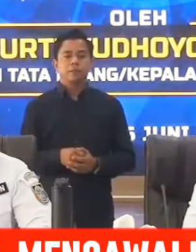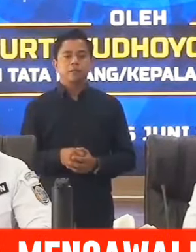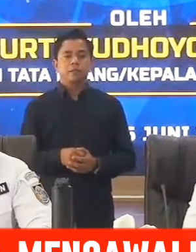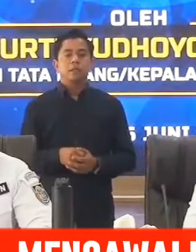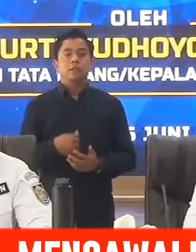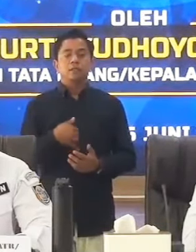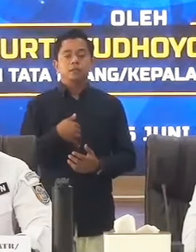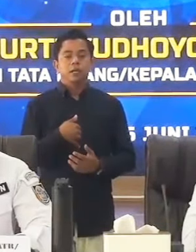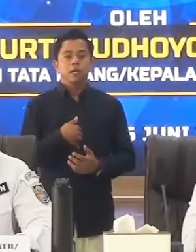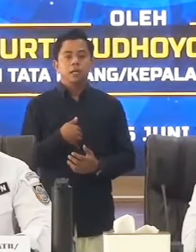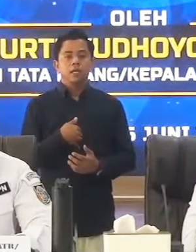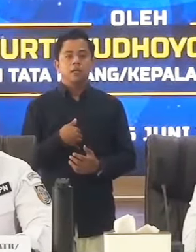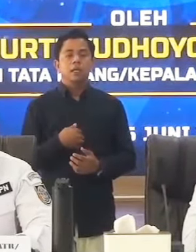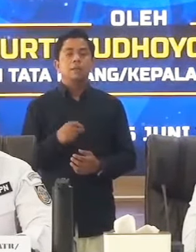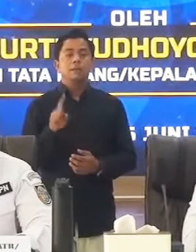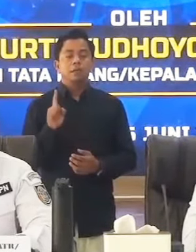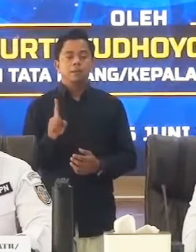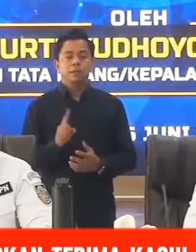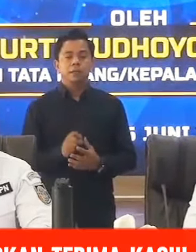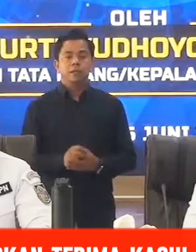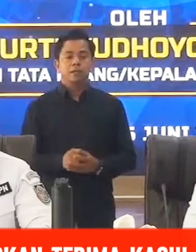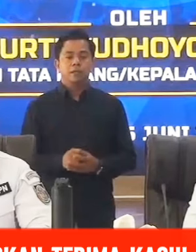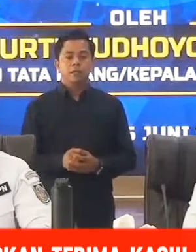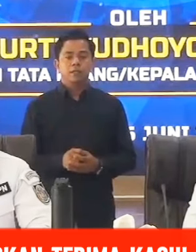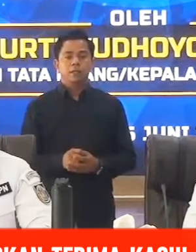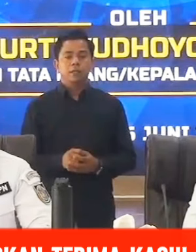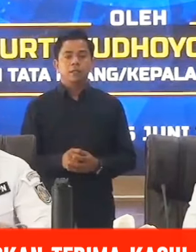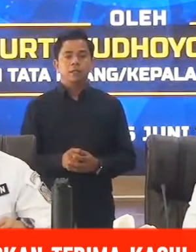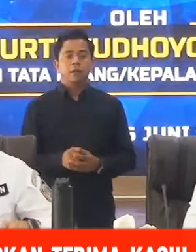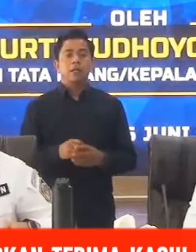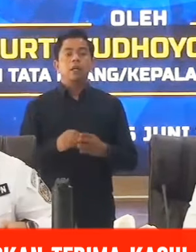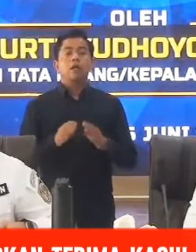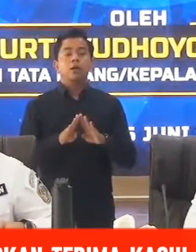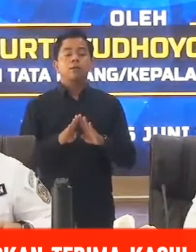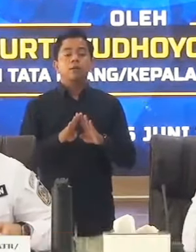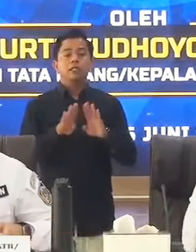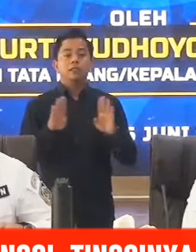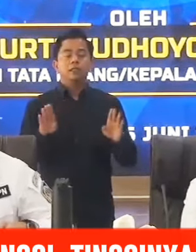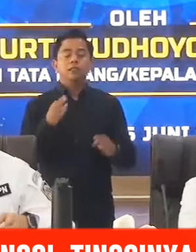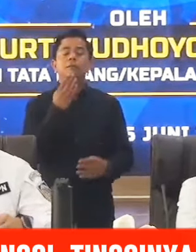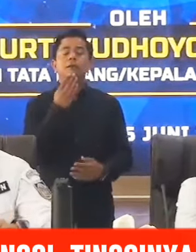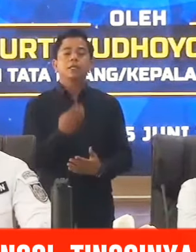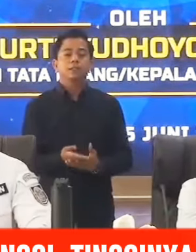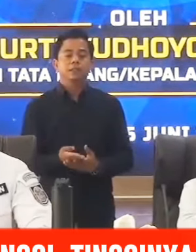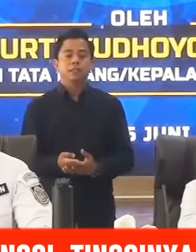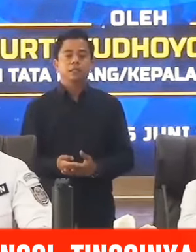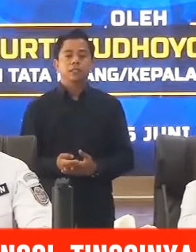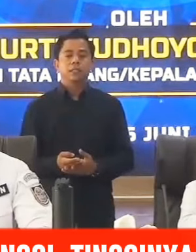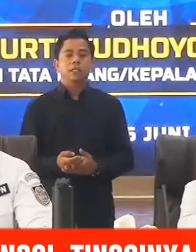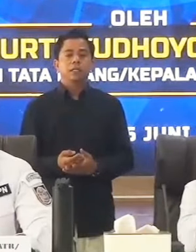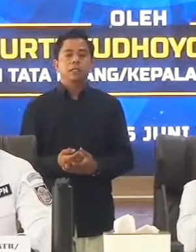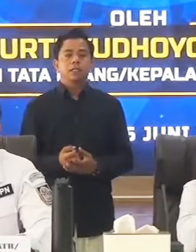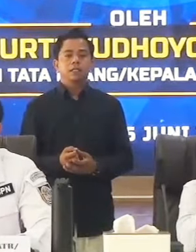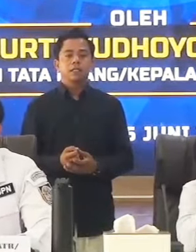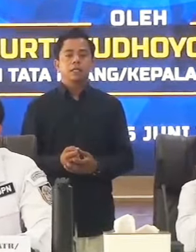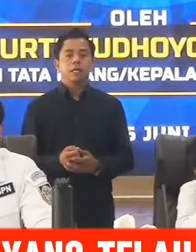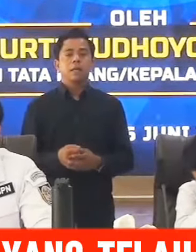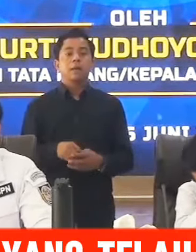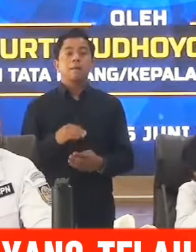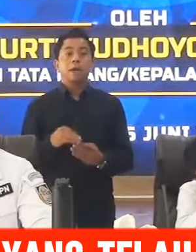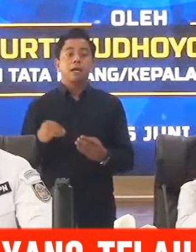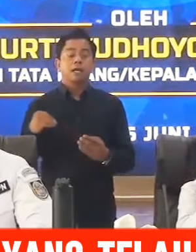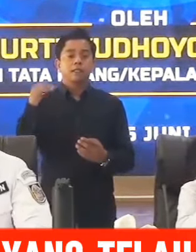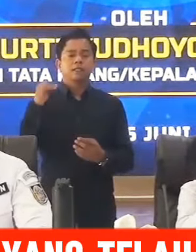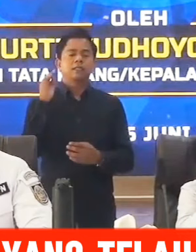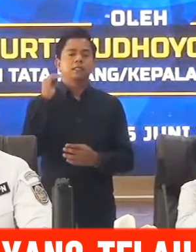saya mengawali konferensi pers ini dan mengucapkan terima kasih dan penghargaan saya setinggi-tingginya